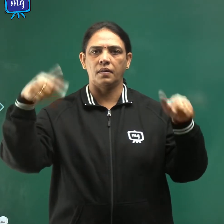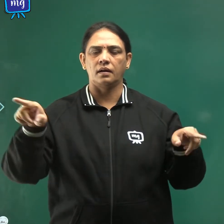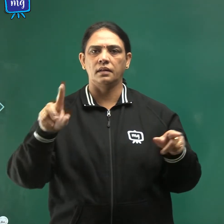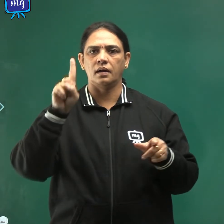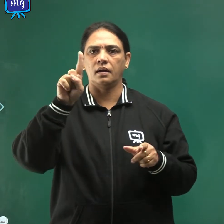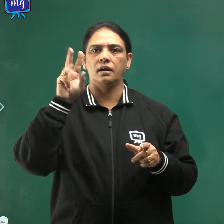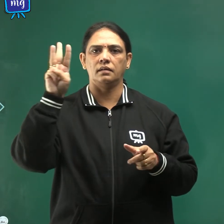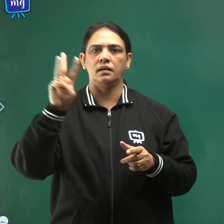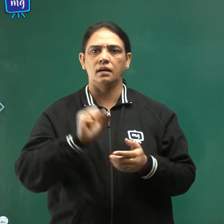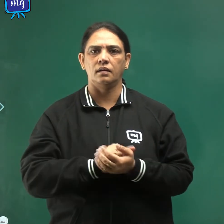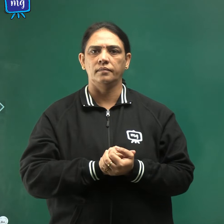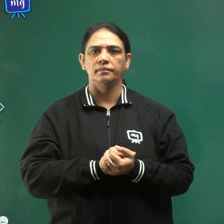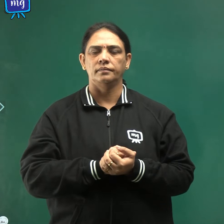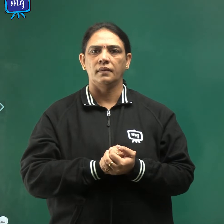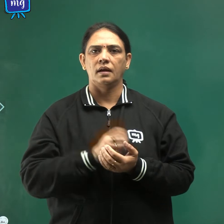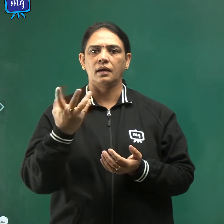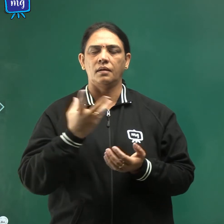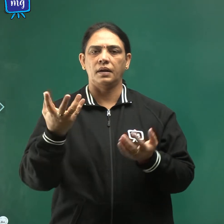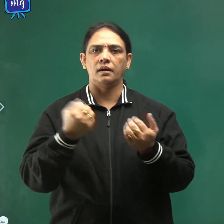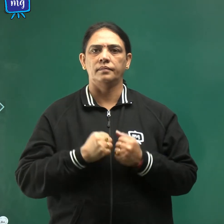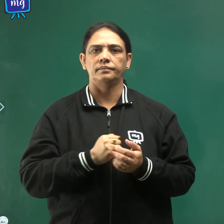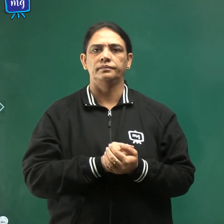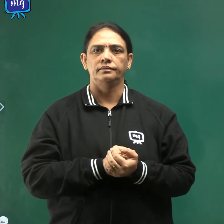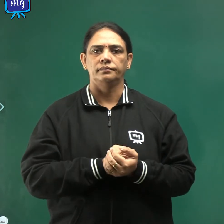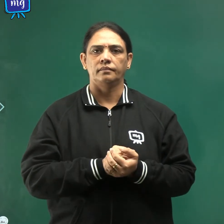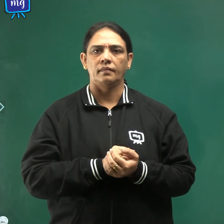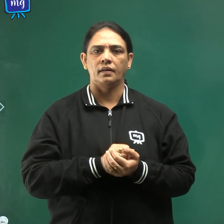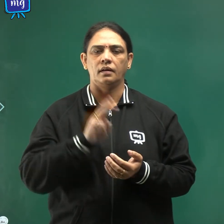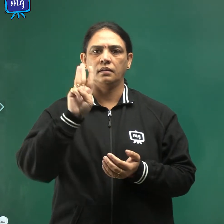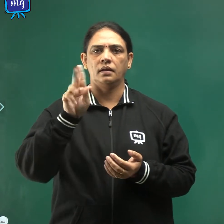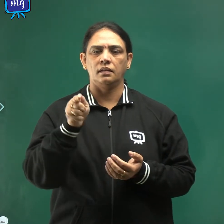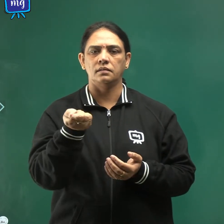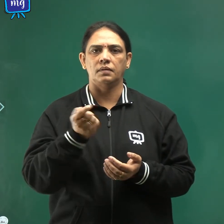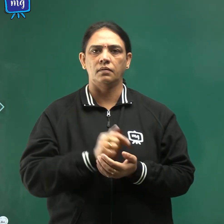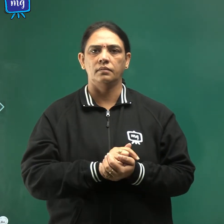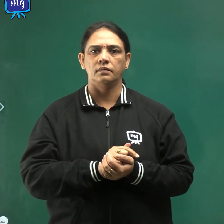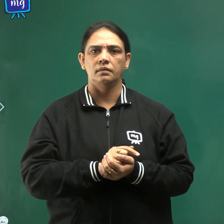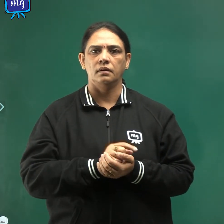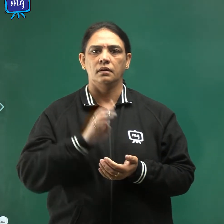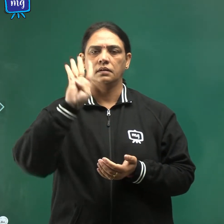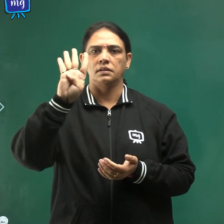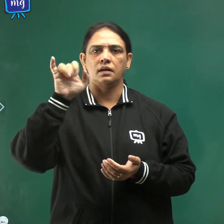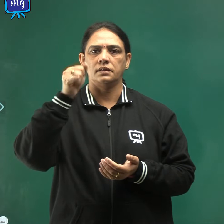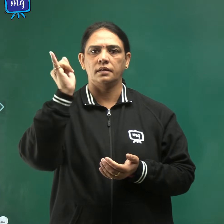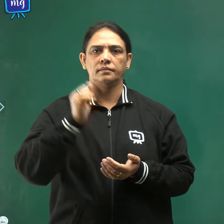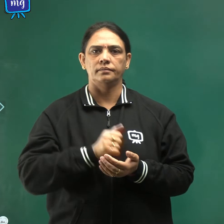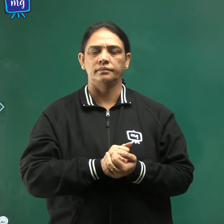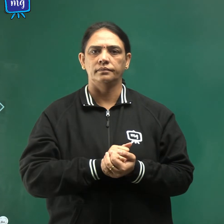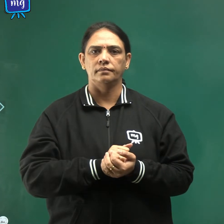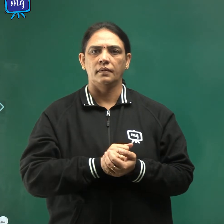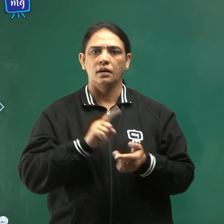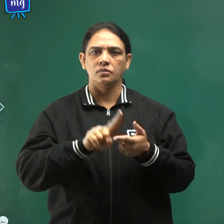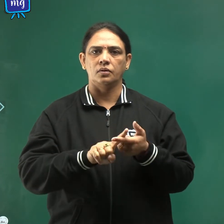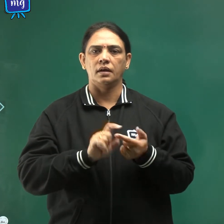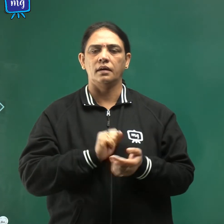कितना मिला 3.37। 4 6